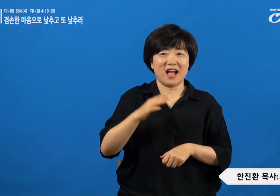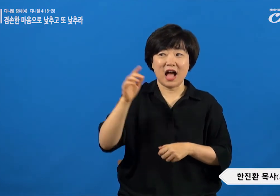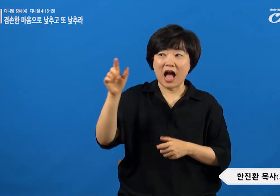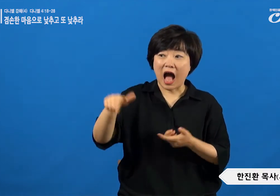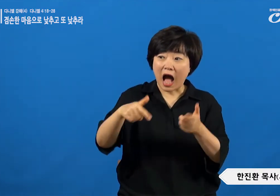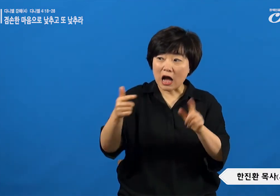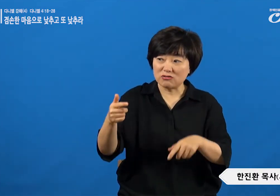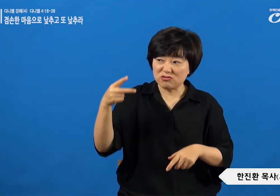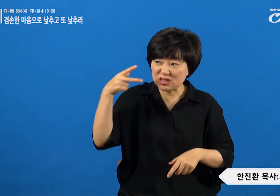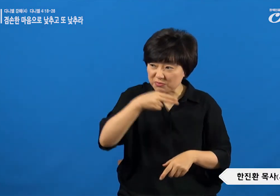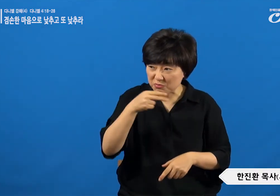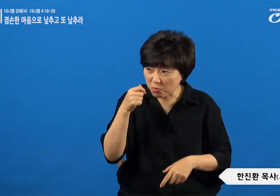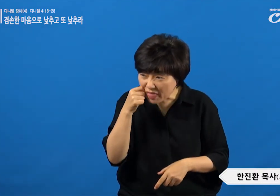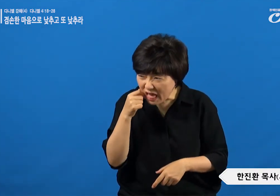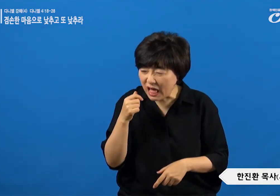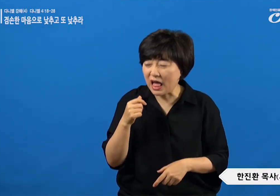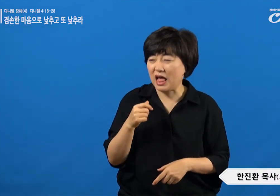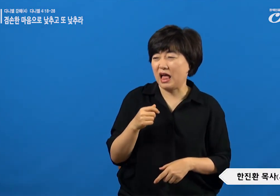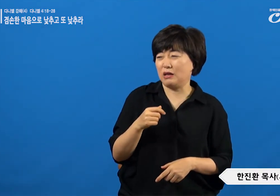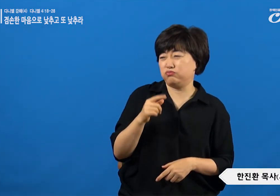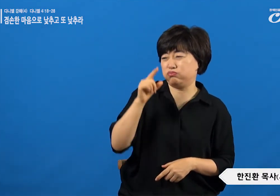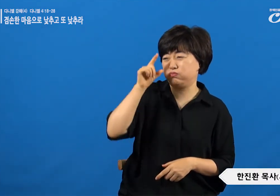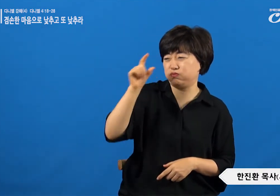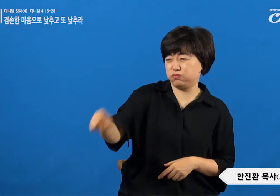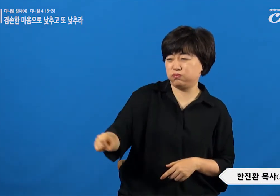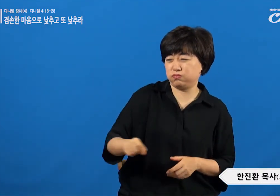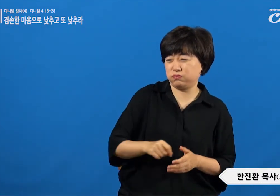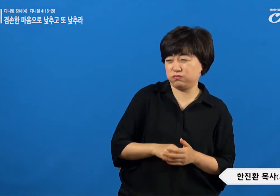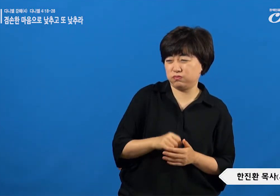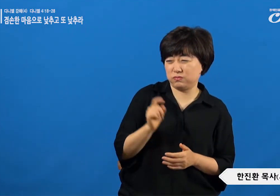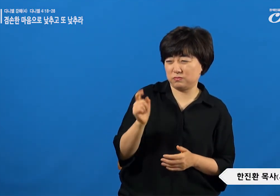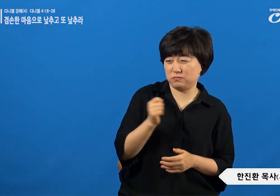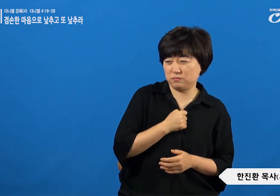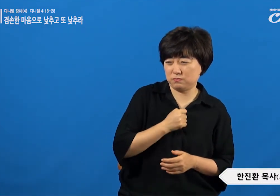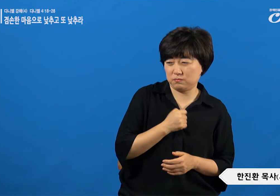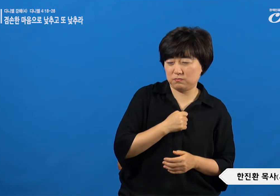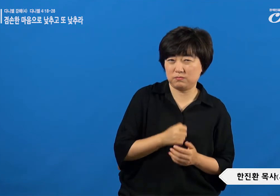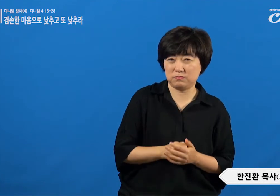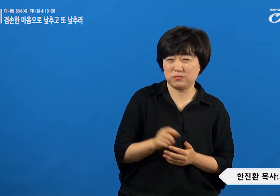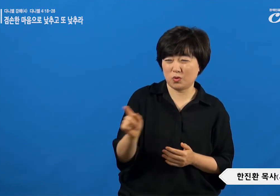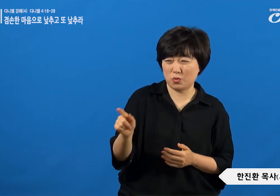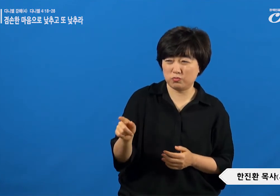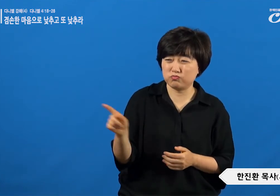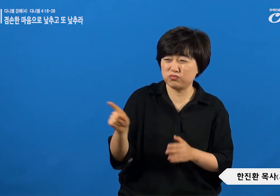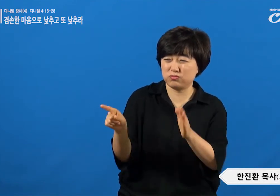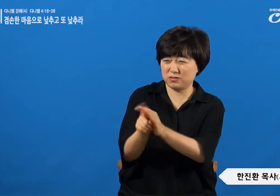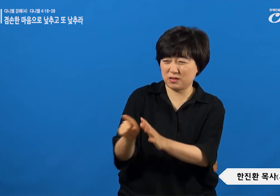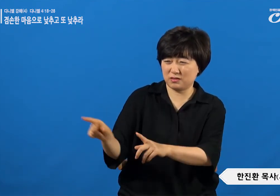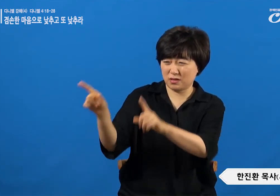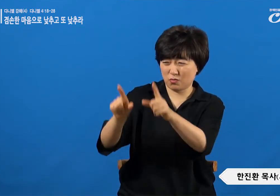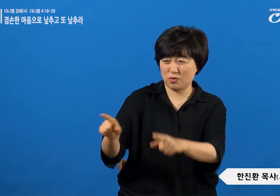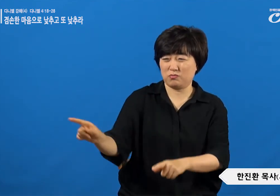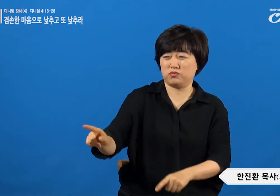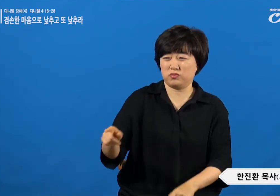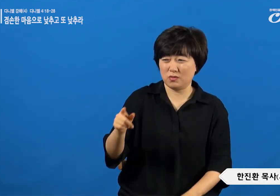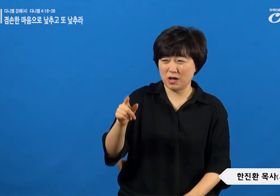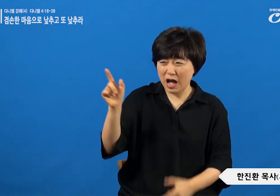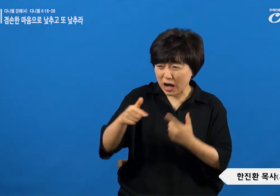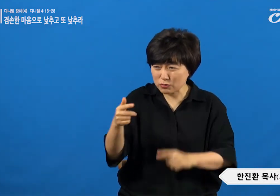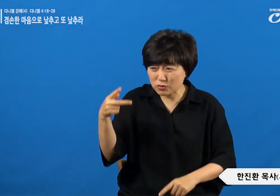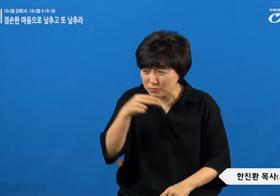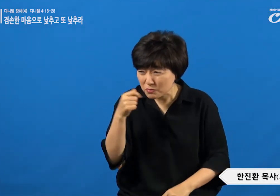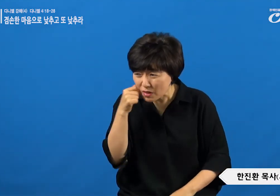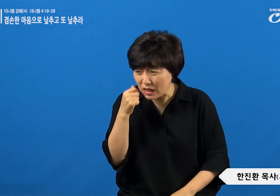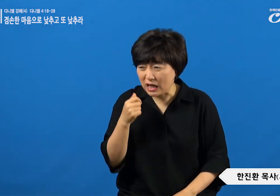하루도 제대로 금식 못하는 사람들이 저 아래로 보이기 시작합니다. 저래가지고 무슨 신앙생활 한다고